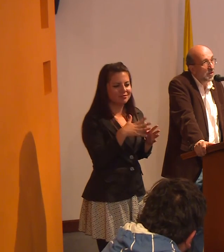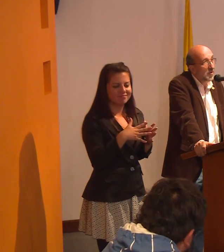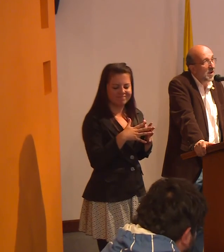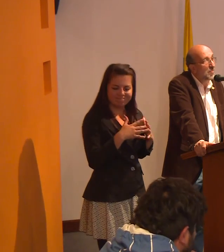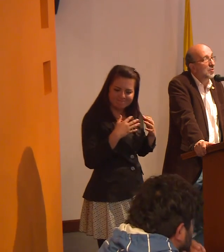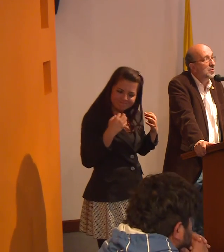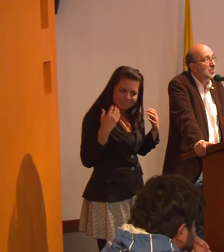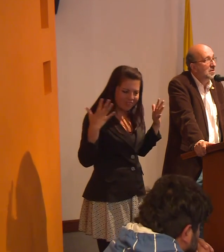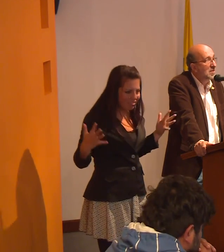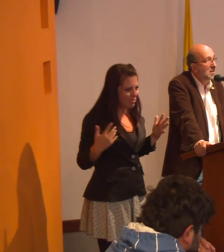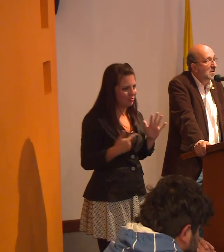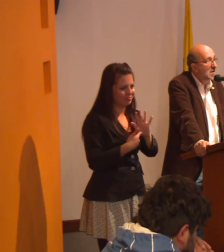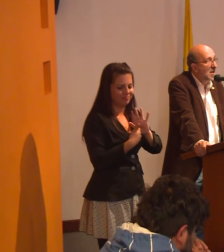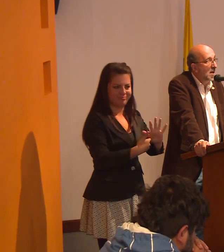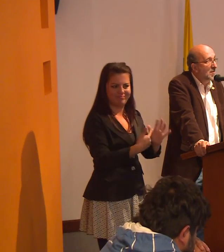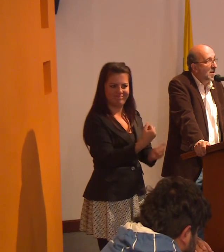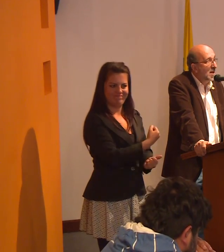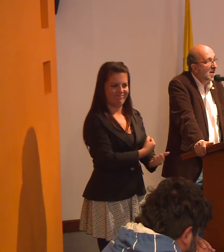No debemos